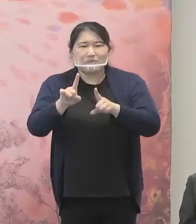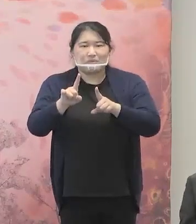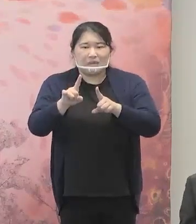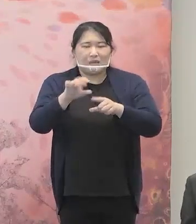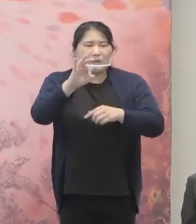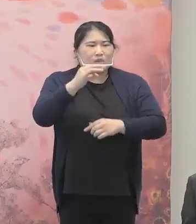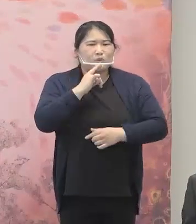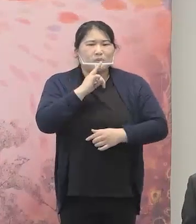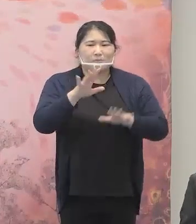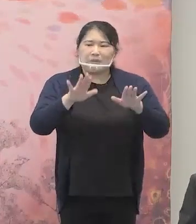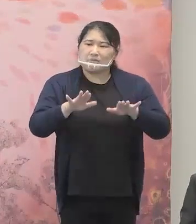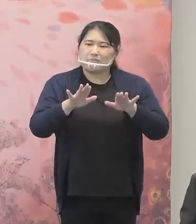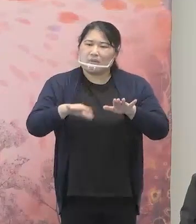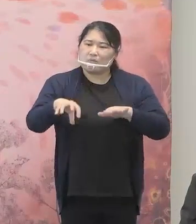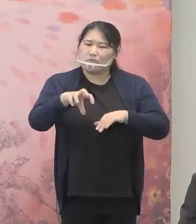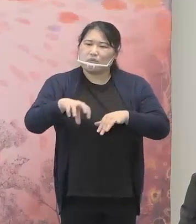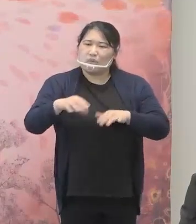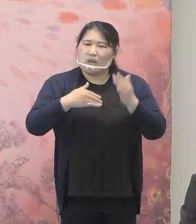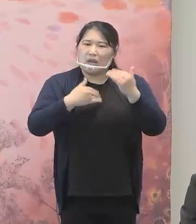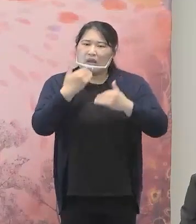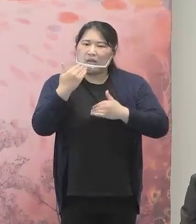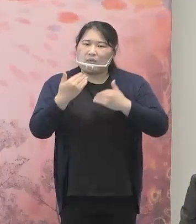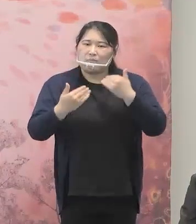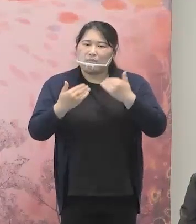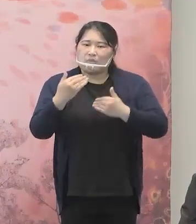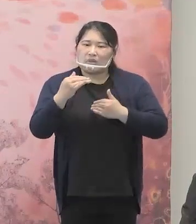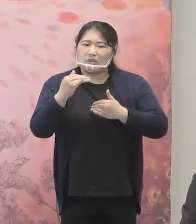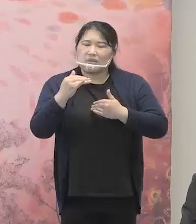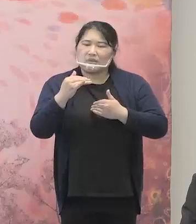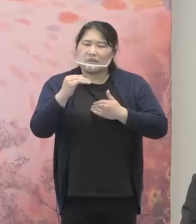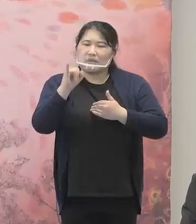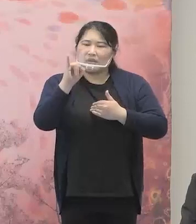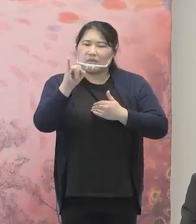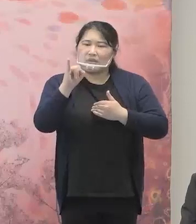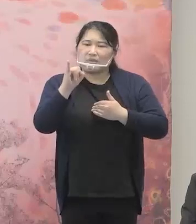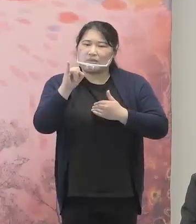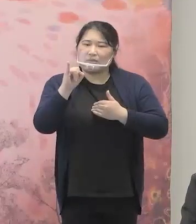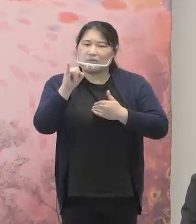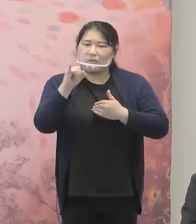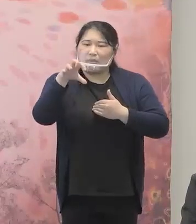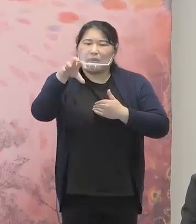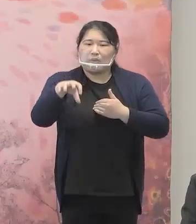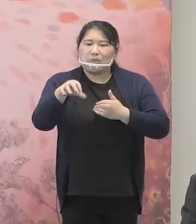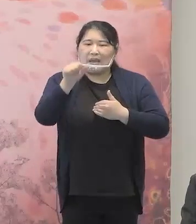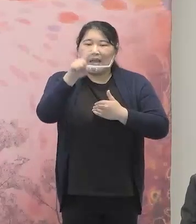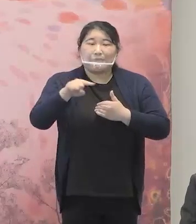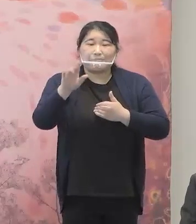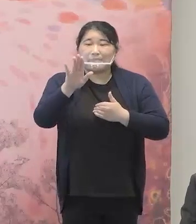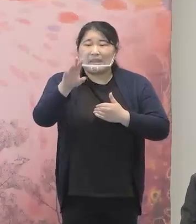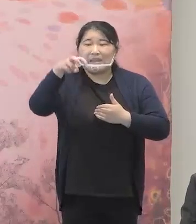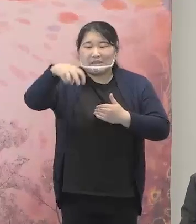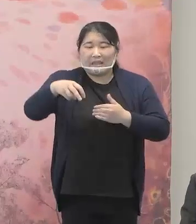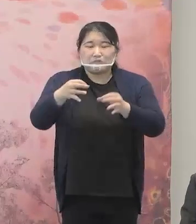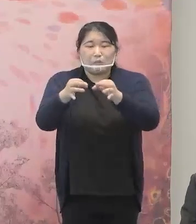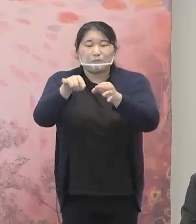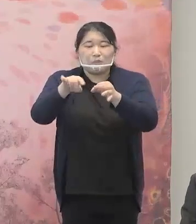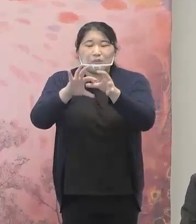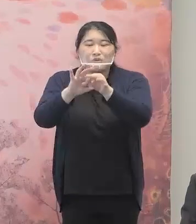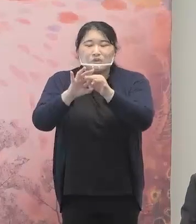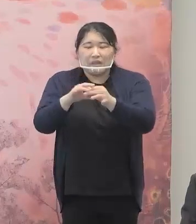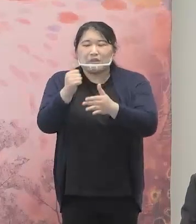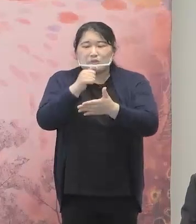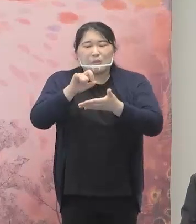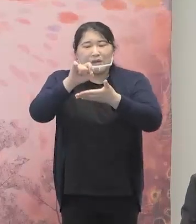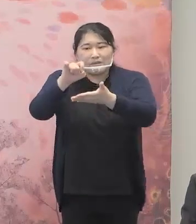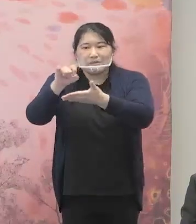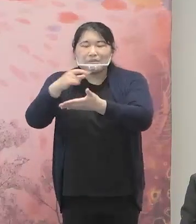金曜日ですと今のところ、青森インク東京にありますけれども、青森のアンテナショップなどのご案内なんかもできればなということを今